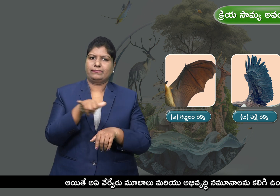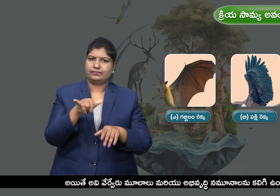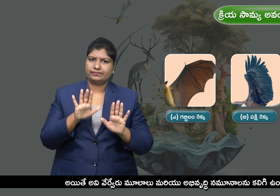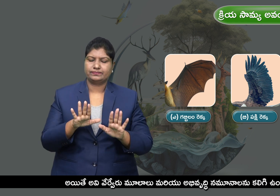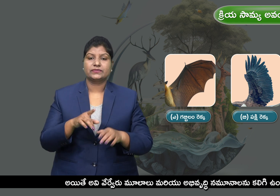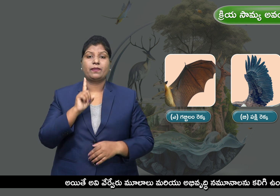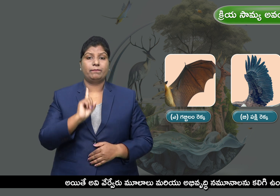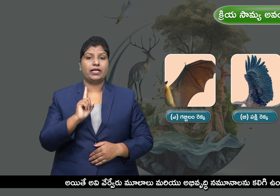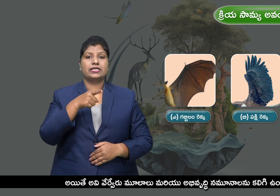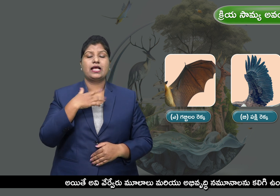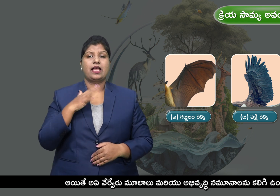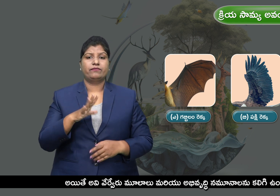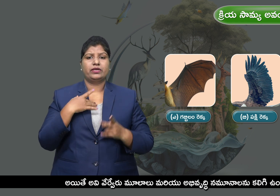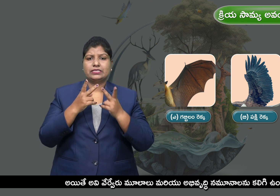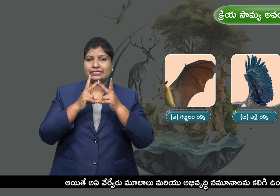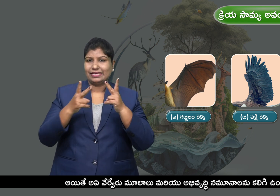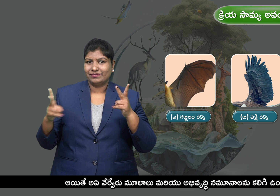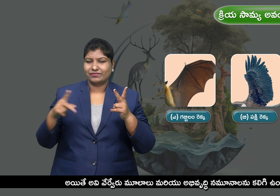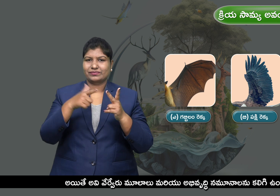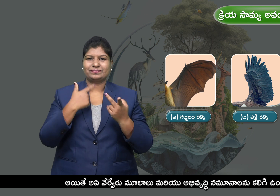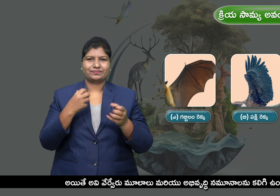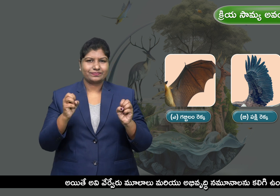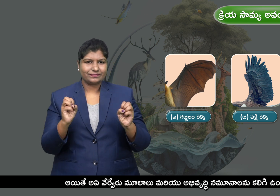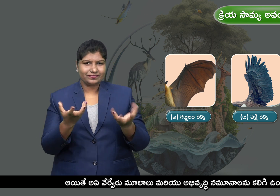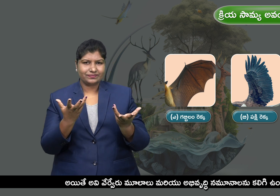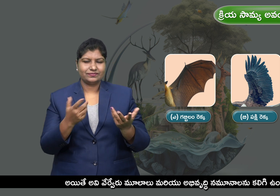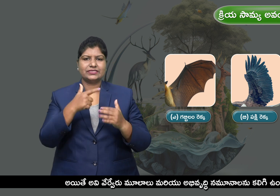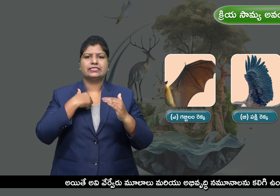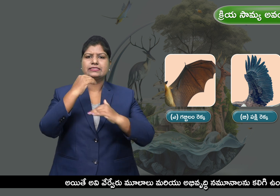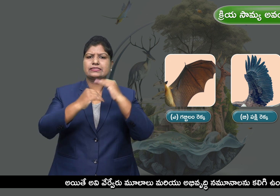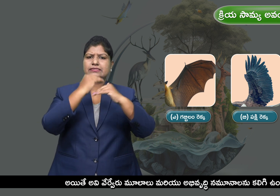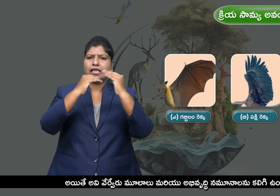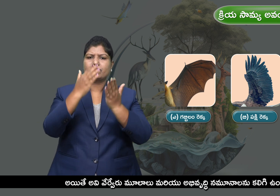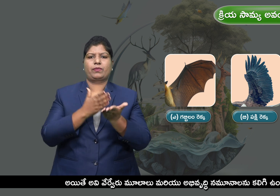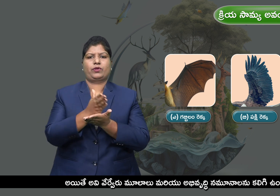అయితే అవి వేర్వేరు మూలాలు మరియు అభివృద్ధి నమూనాలను కలిగి ఉంటాయి.